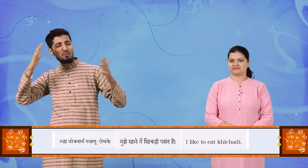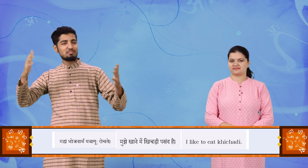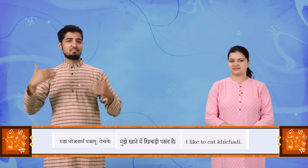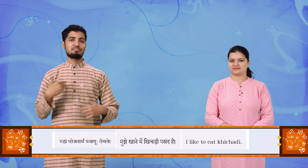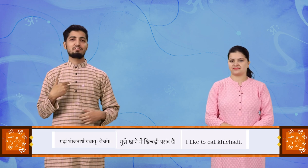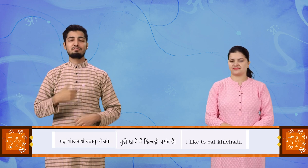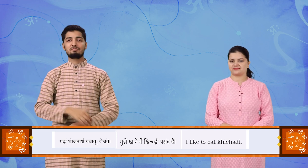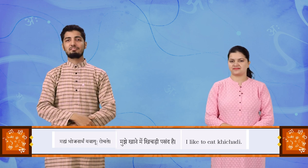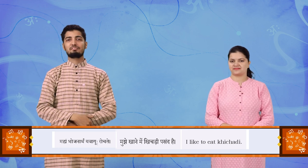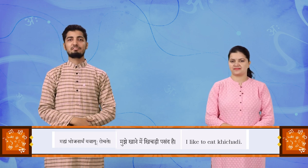झाल